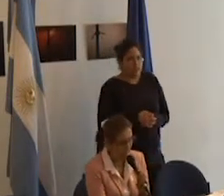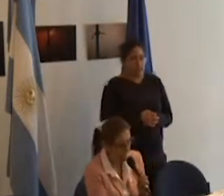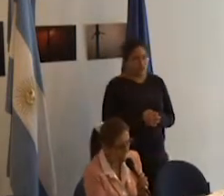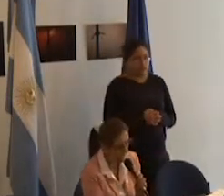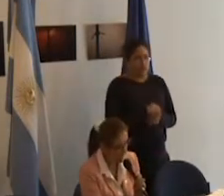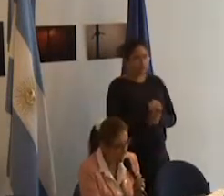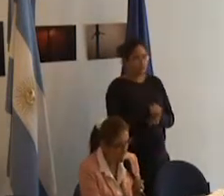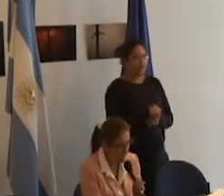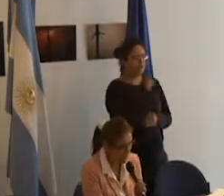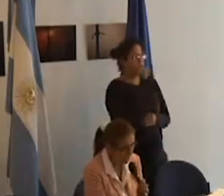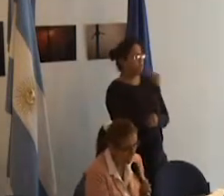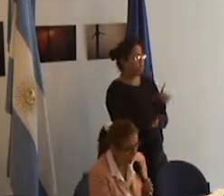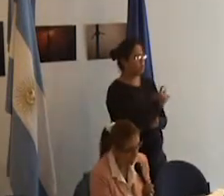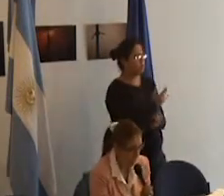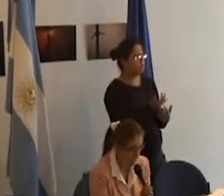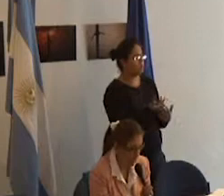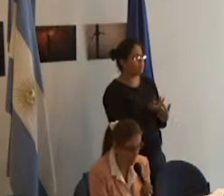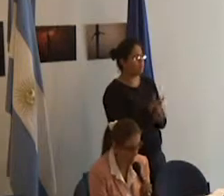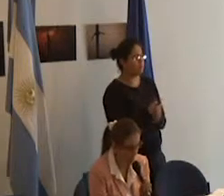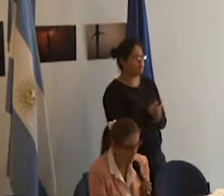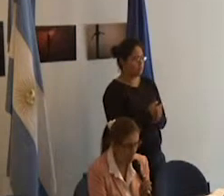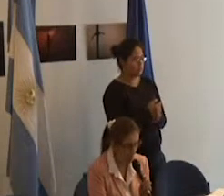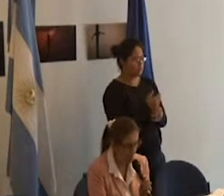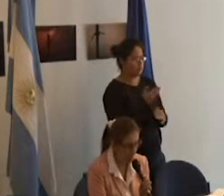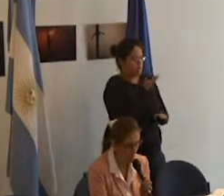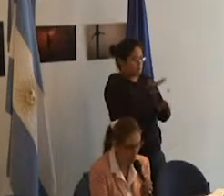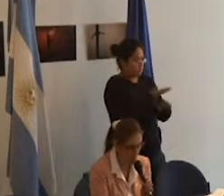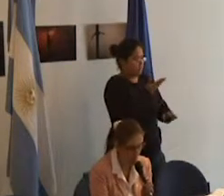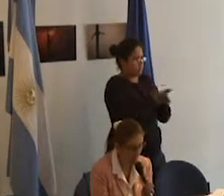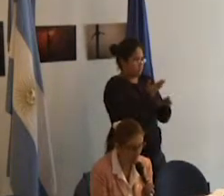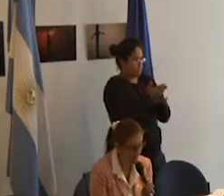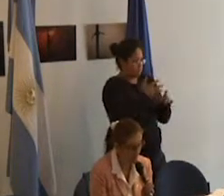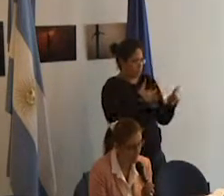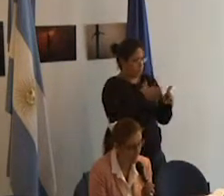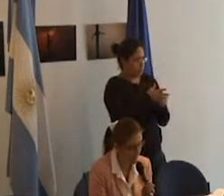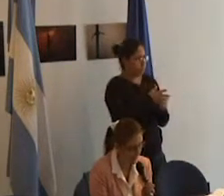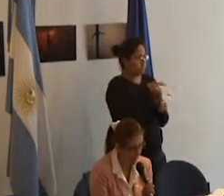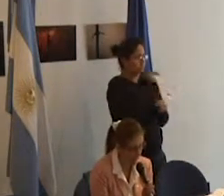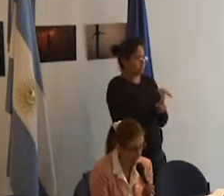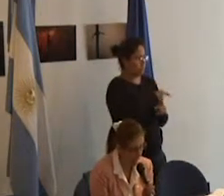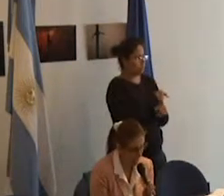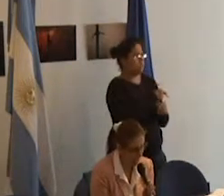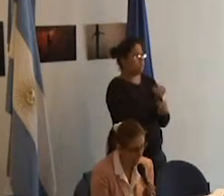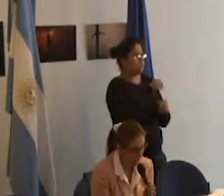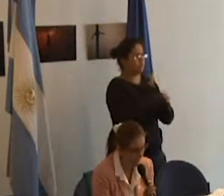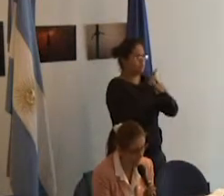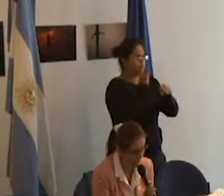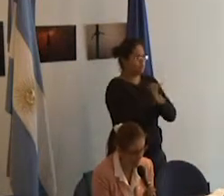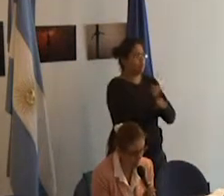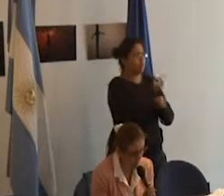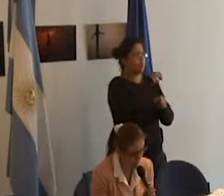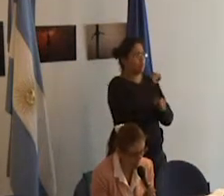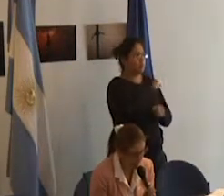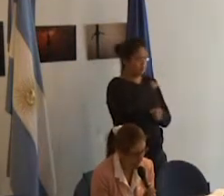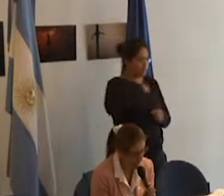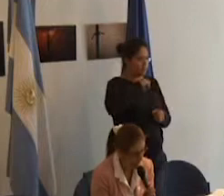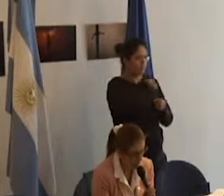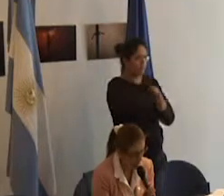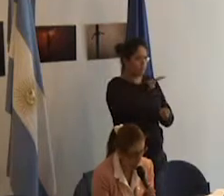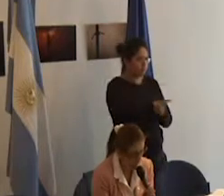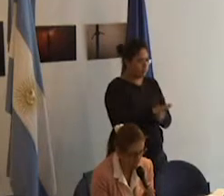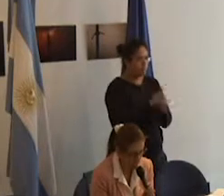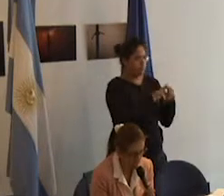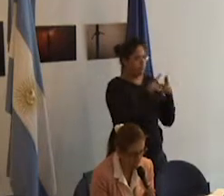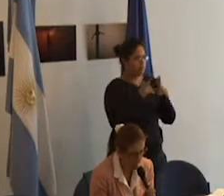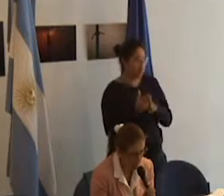¿Cuáles serían las propuestas de intervención en las instituciones de educación superior privadas y públicas con respecto a